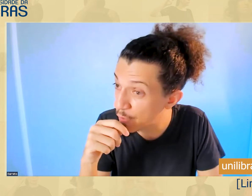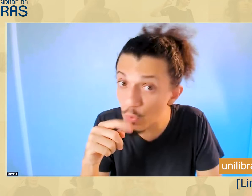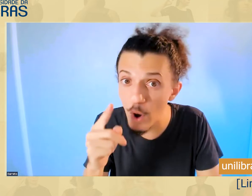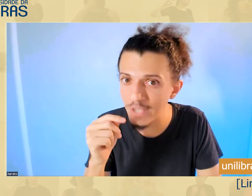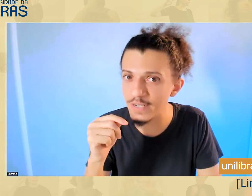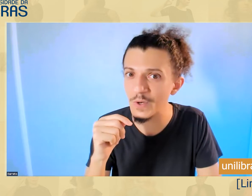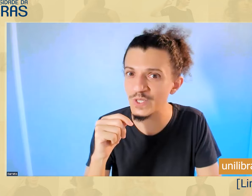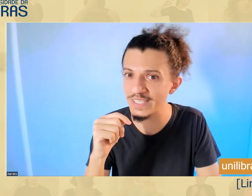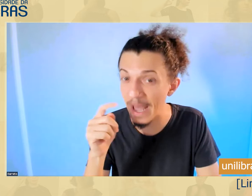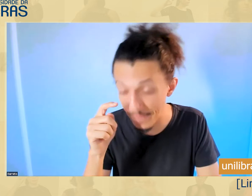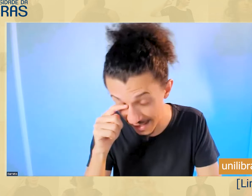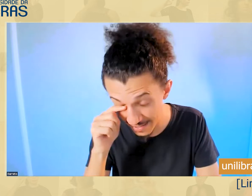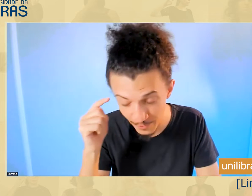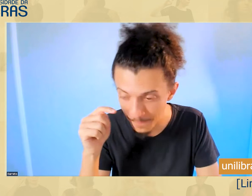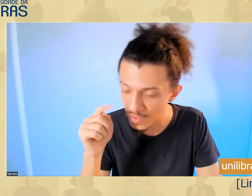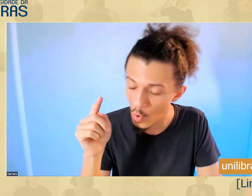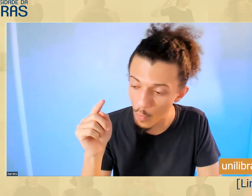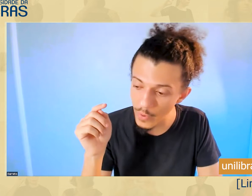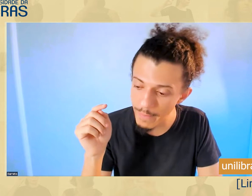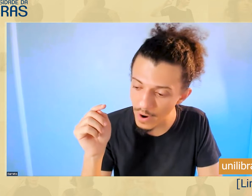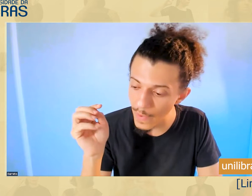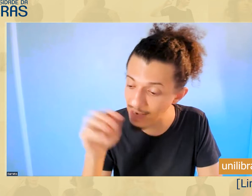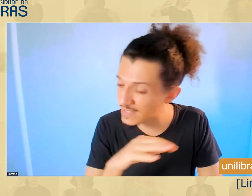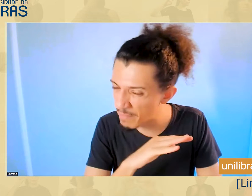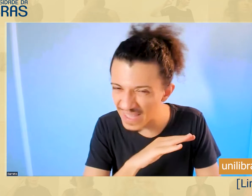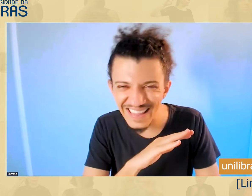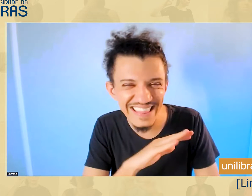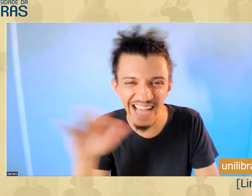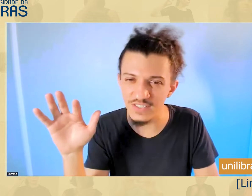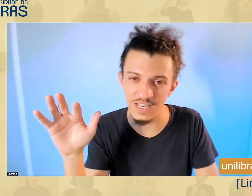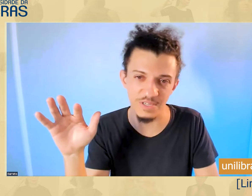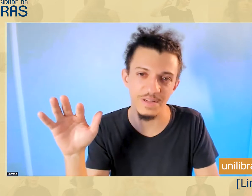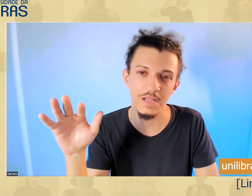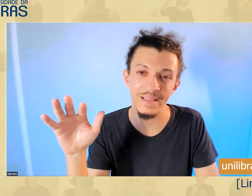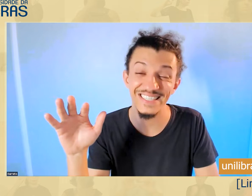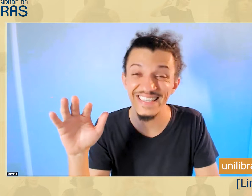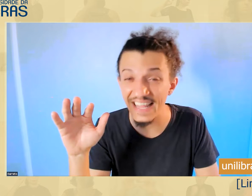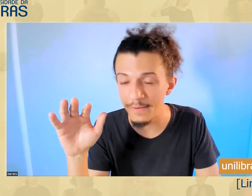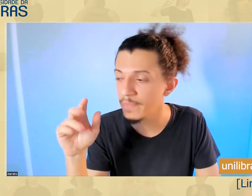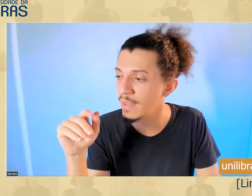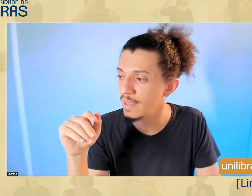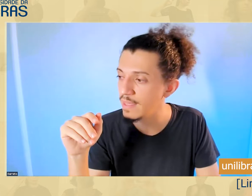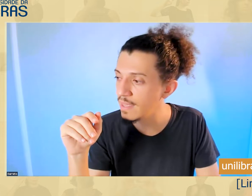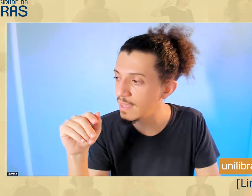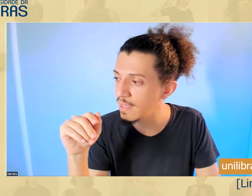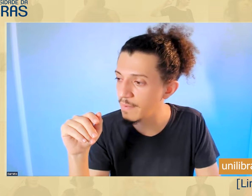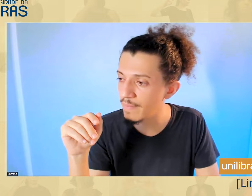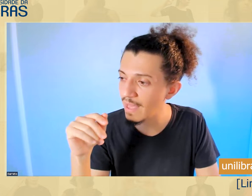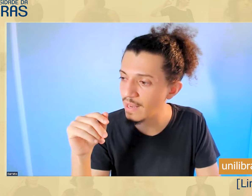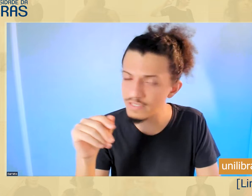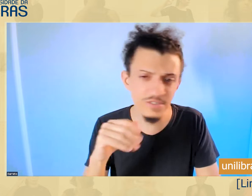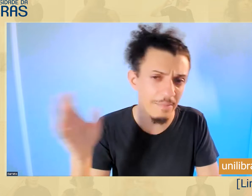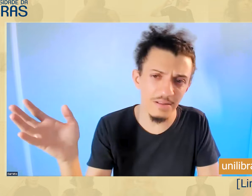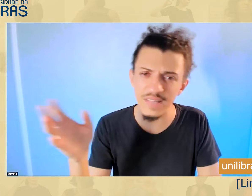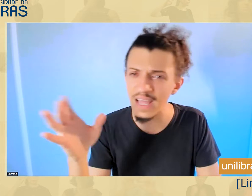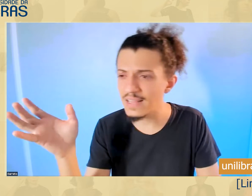uma coisa muito curiosa que aconteceu nessa época aí, que foi, o meu irmão, ele não sabia nada de Libras praticamente, nada. E